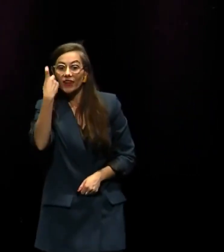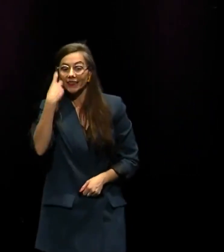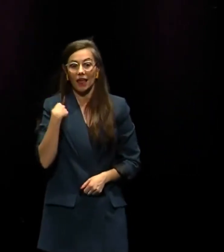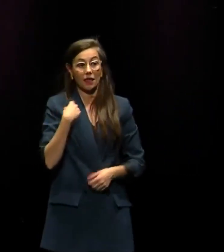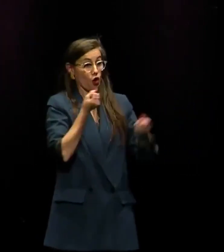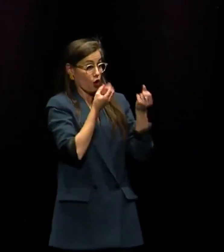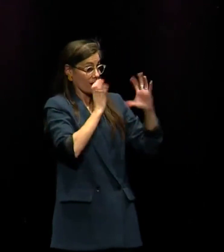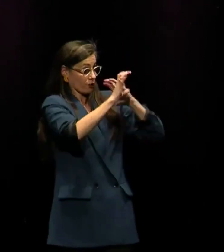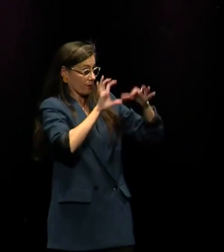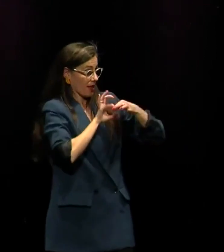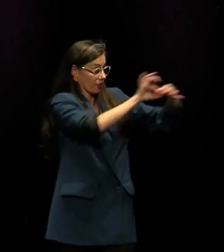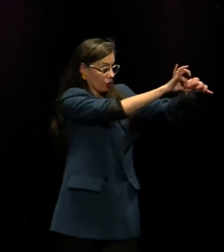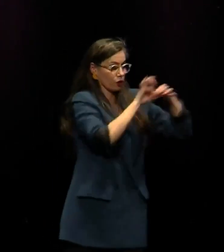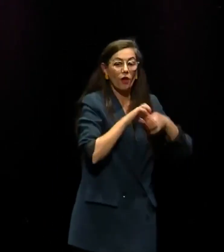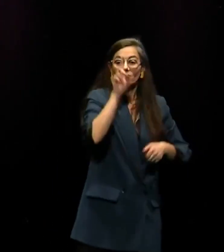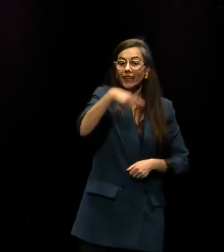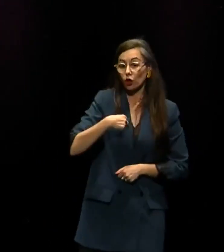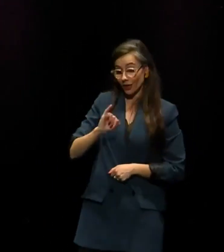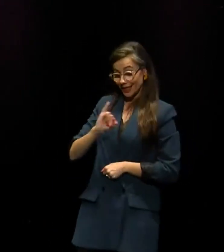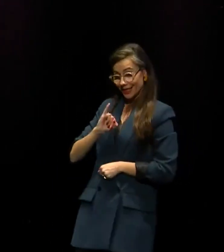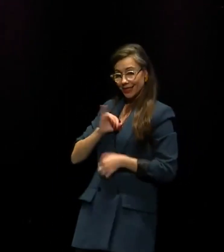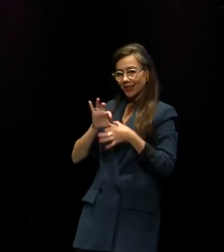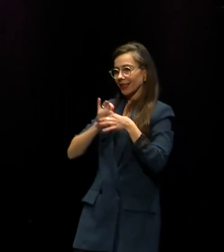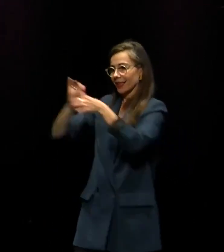las diferentes entidades.